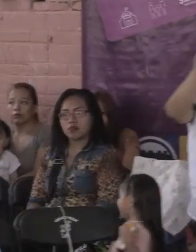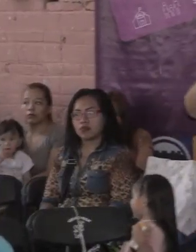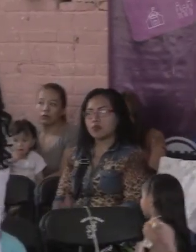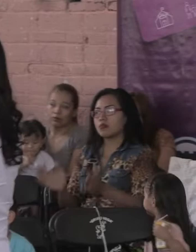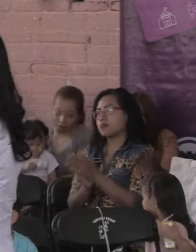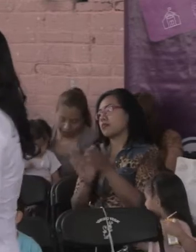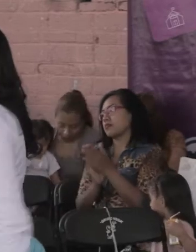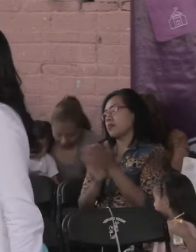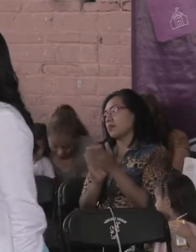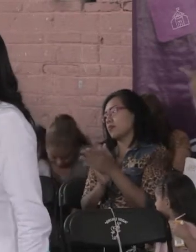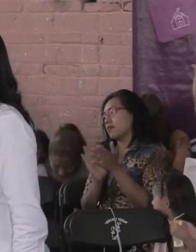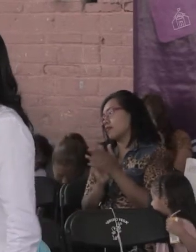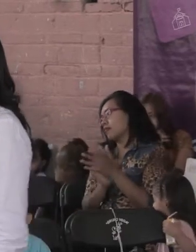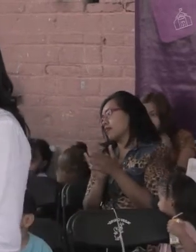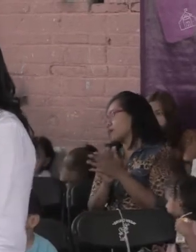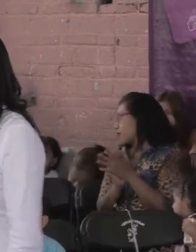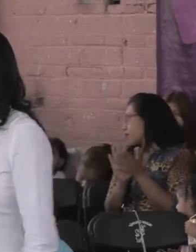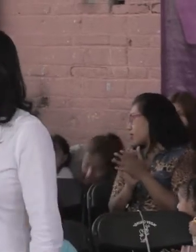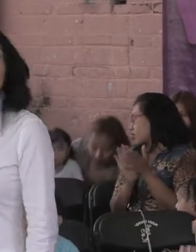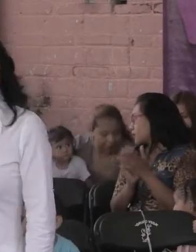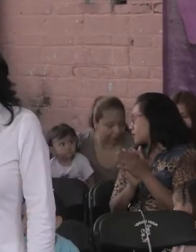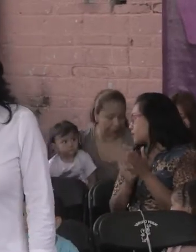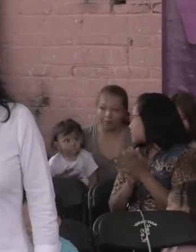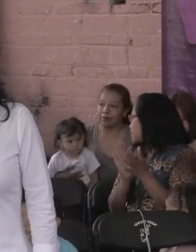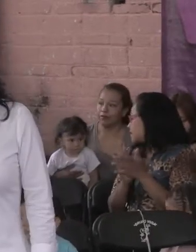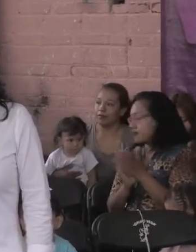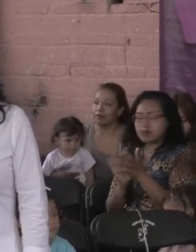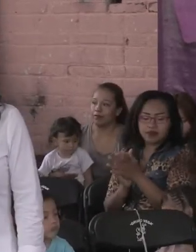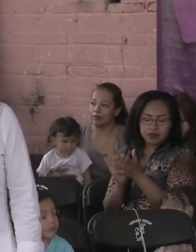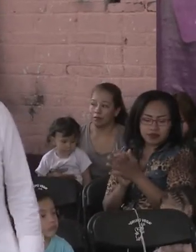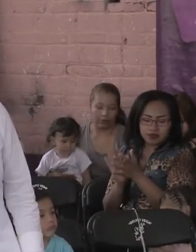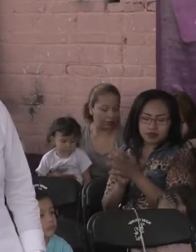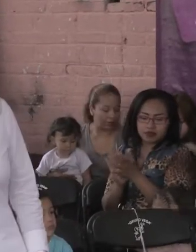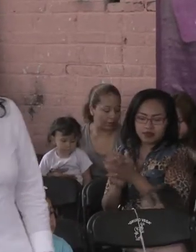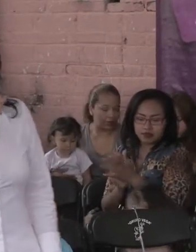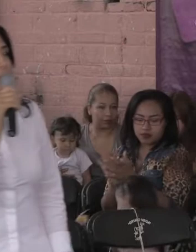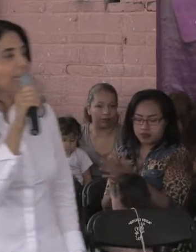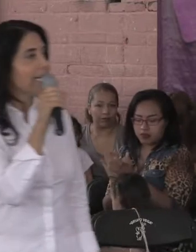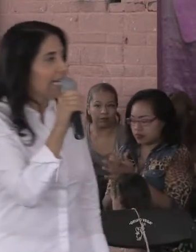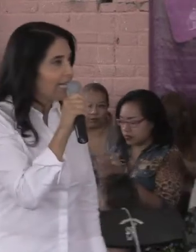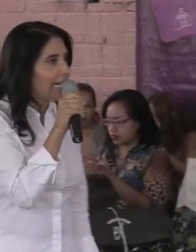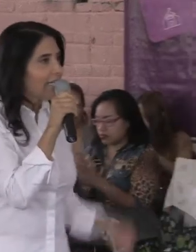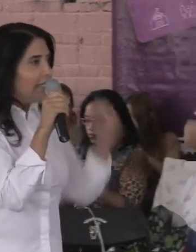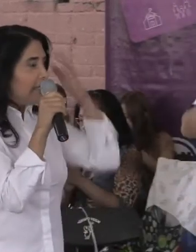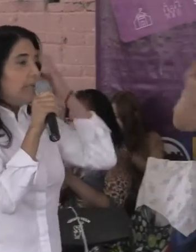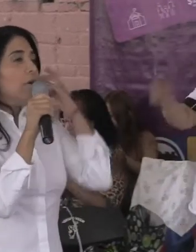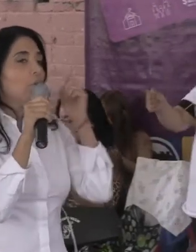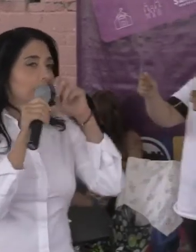ayudar, Dalia Bravo va a ser nuestra próxima diputada. Y a ella le vamos a